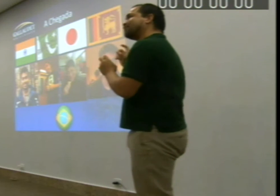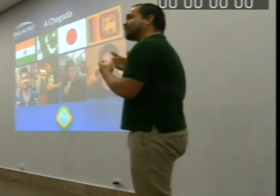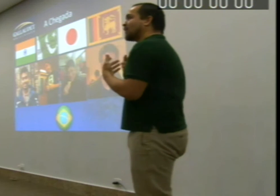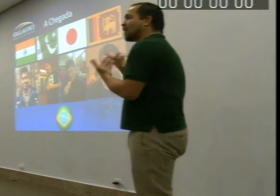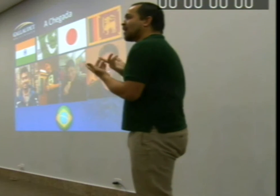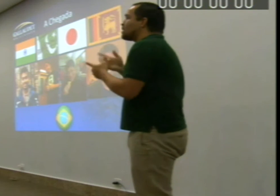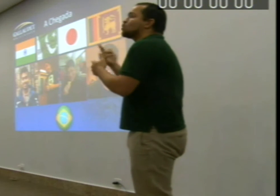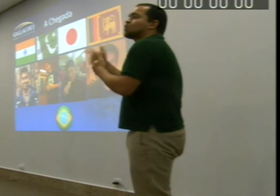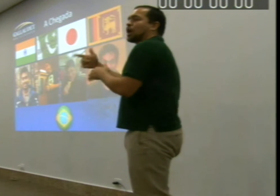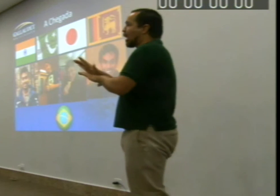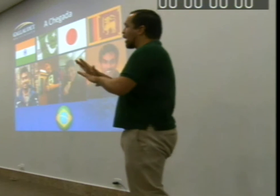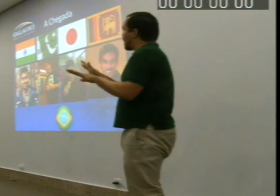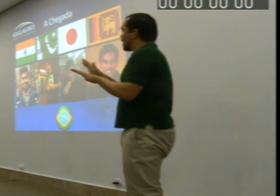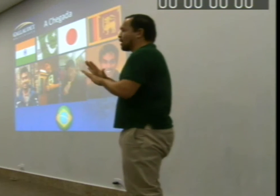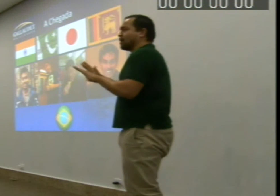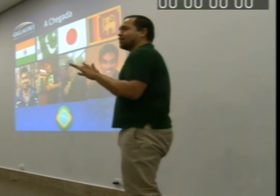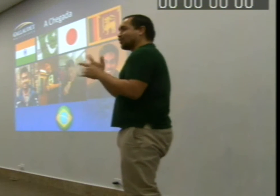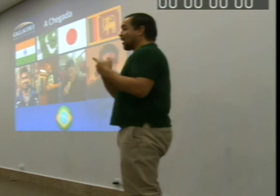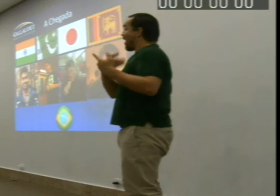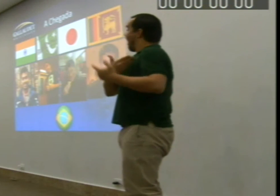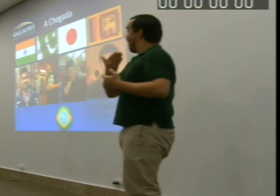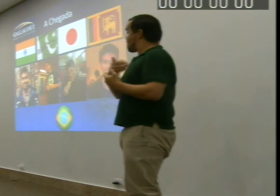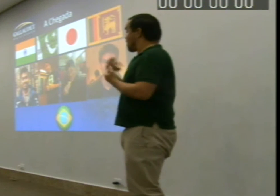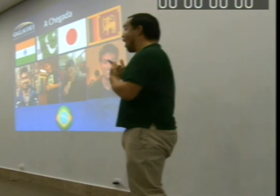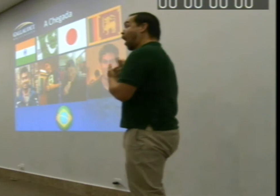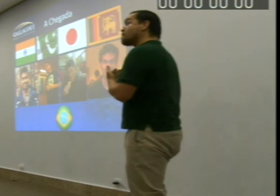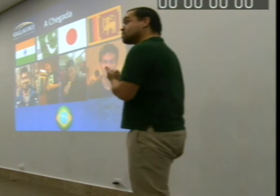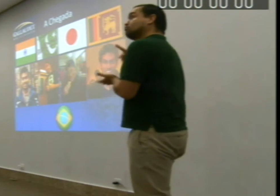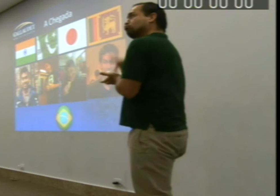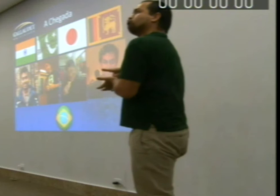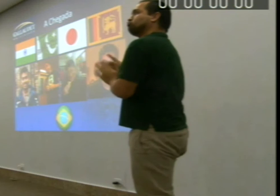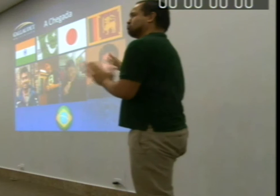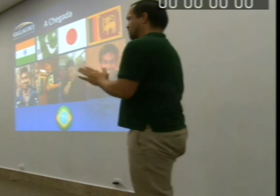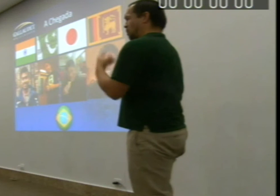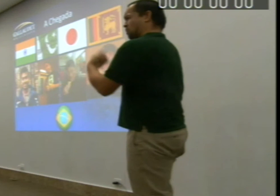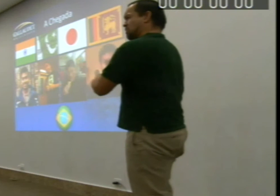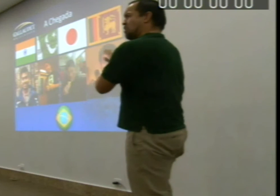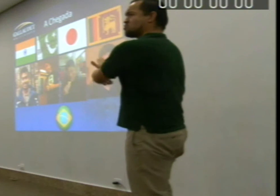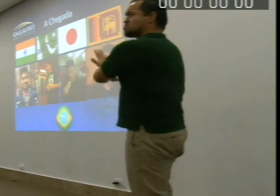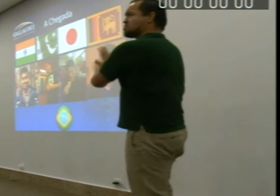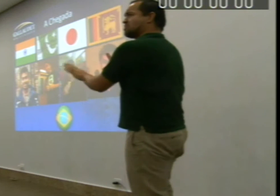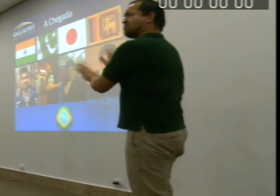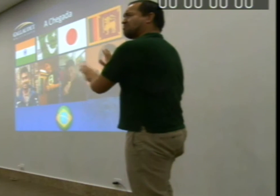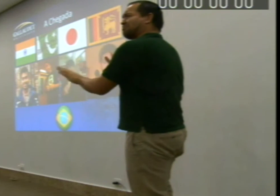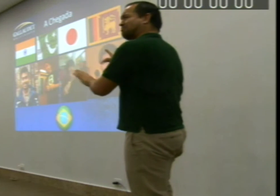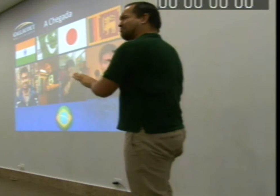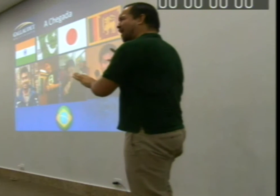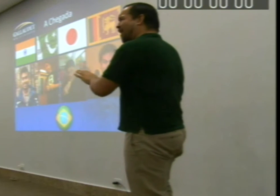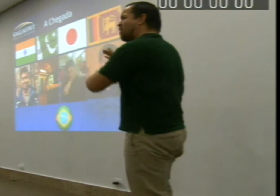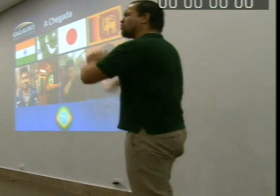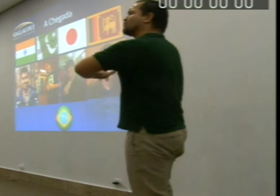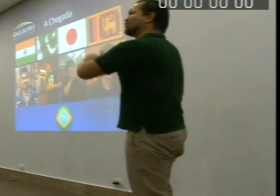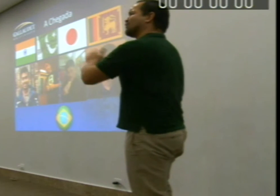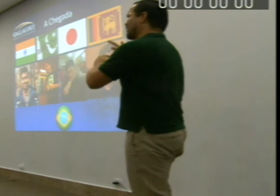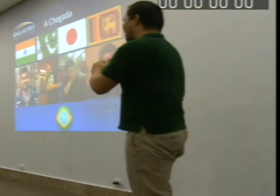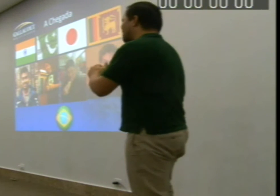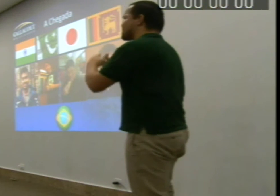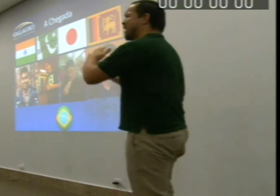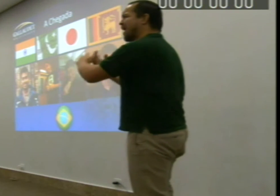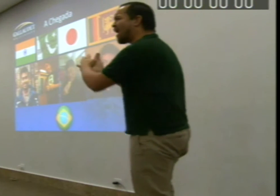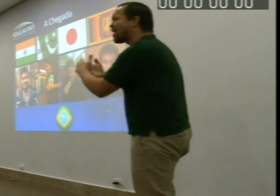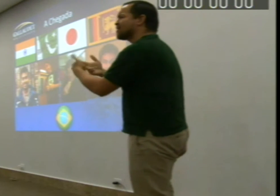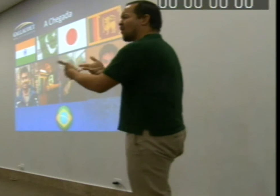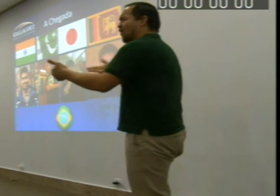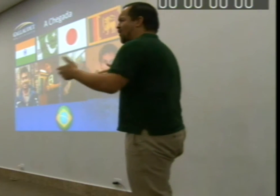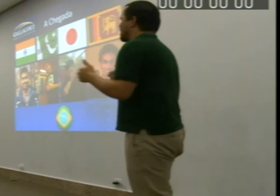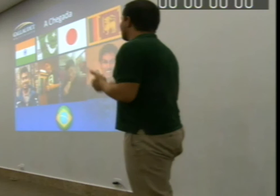ajudar Ok eu vou mas lá Não não tem essa porque amigo é amigo de verdade não ajuda e tal mas